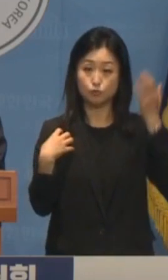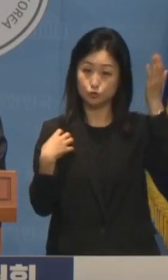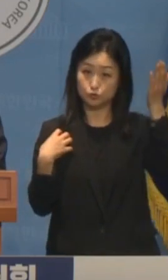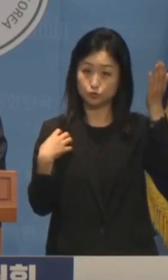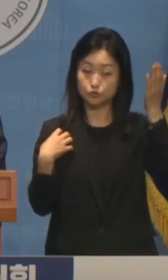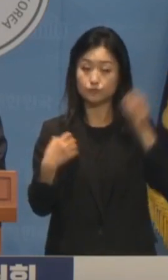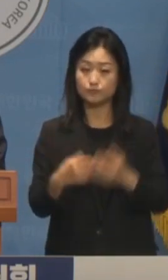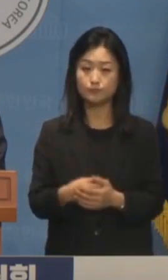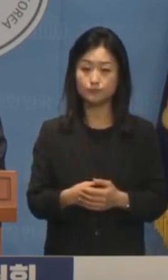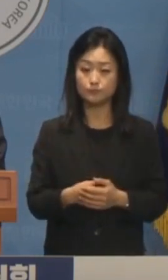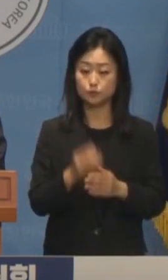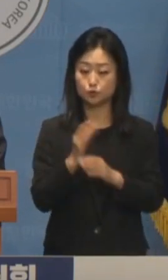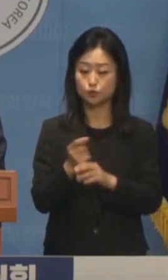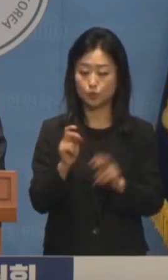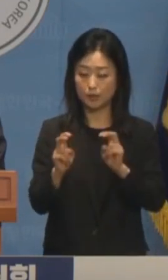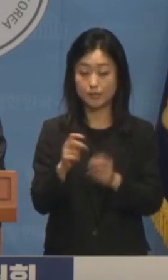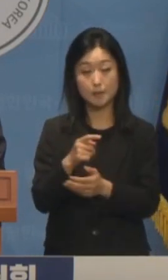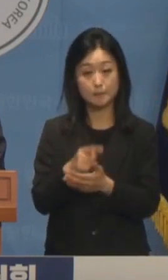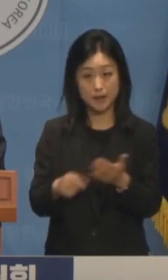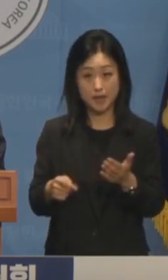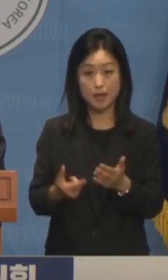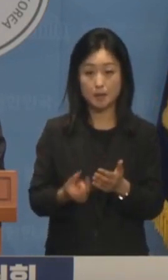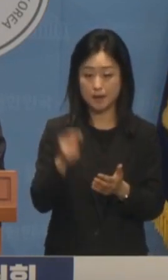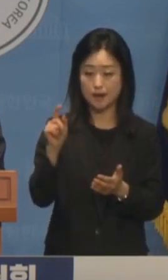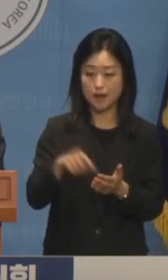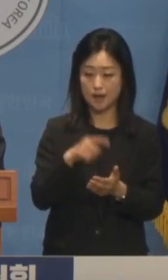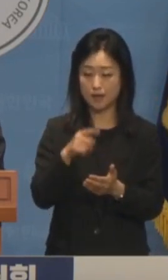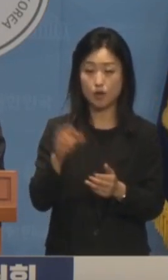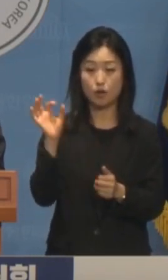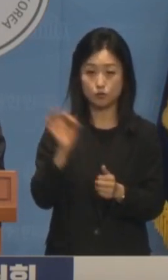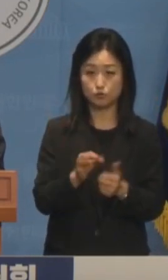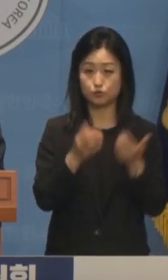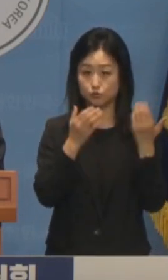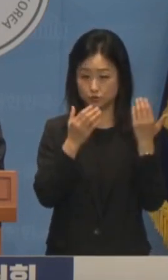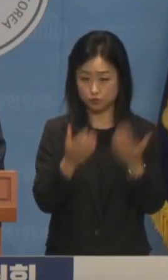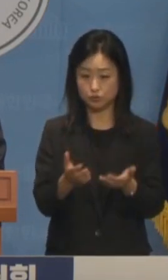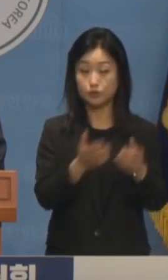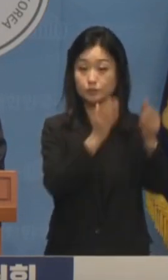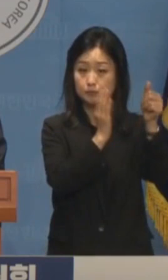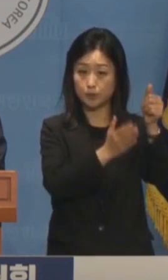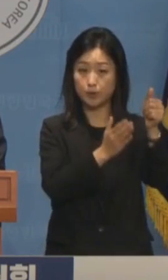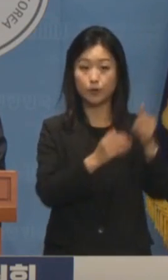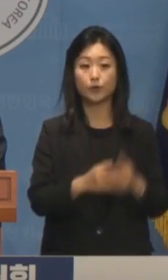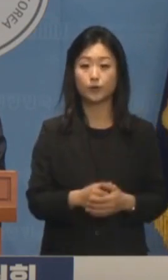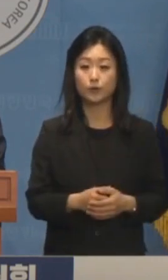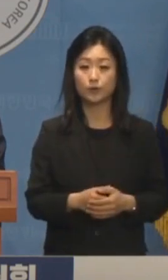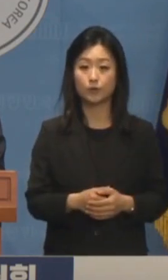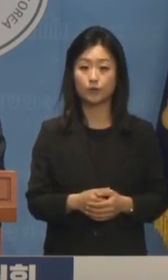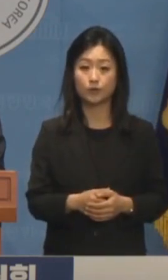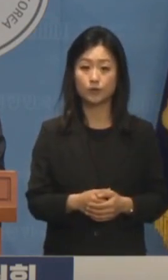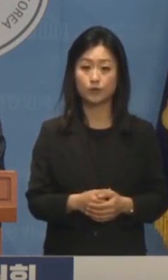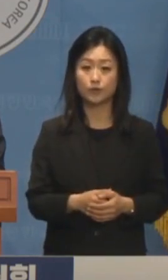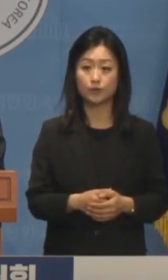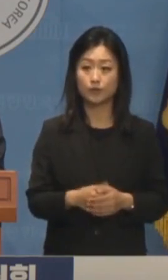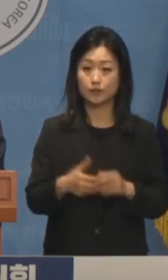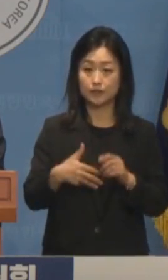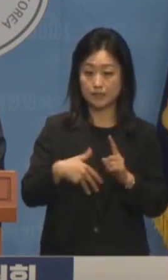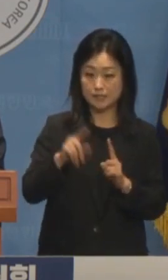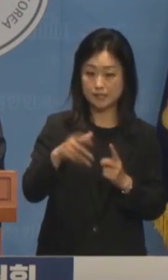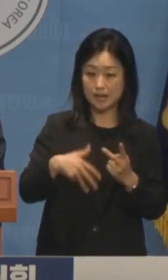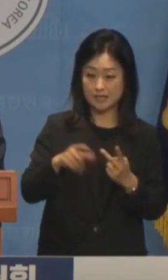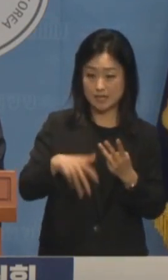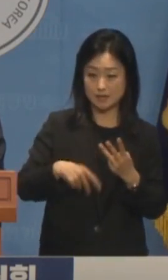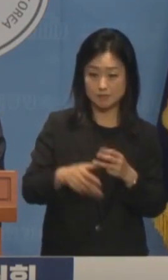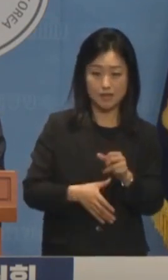환경부가 이 중소기업 피해를 신속하게 회복할 수 있도록 적극적으로 나서서 2차 가해, 3차 가해 하지